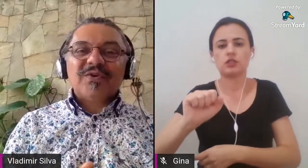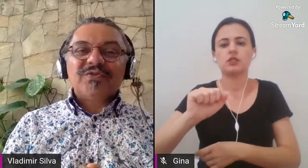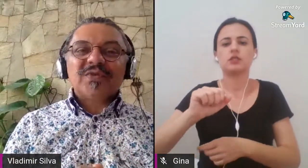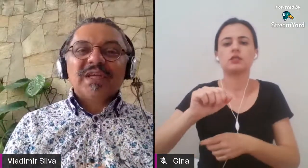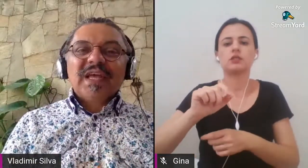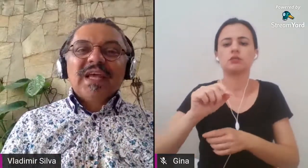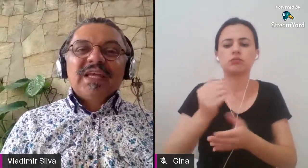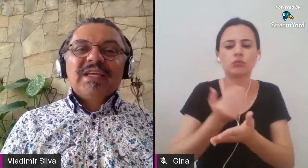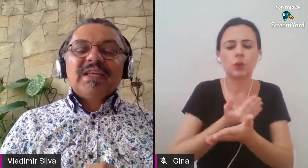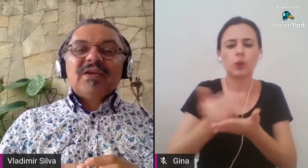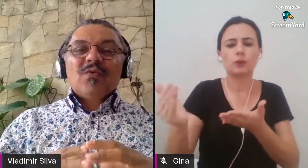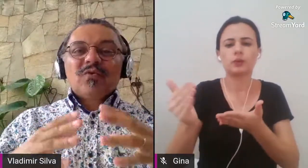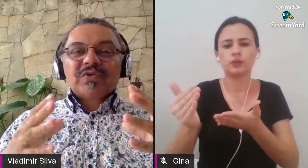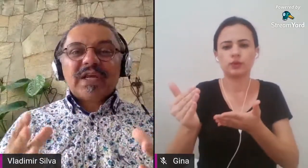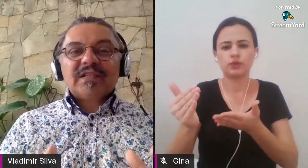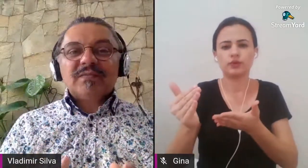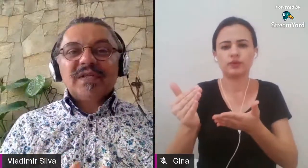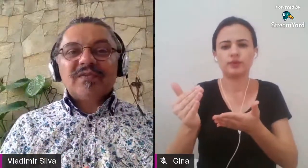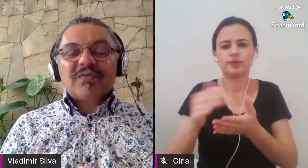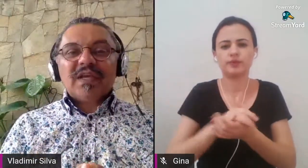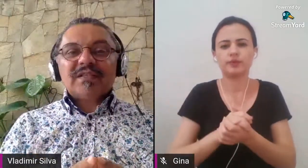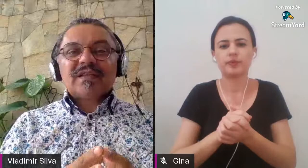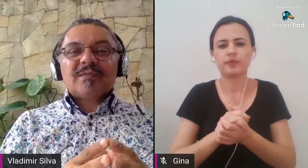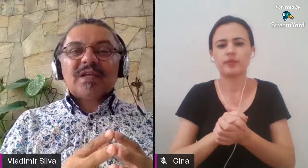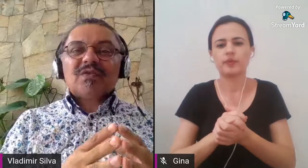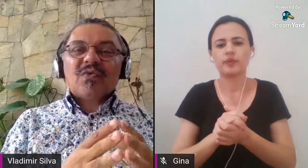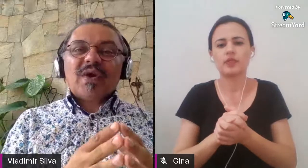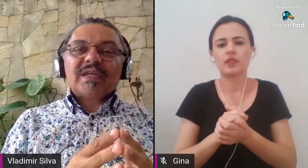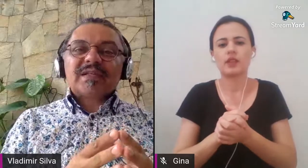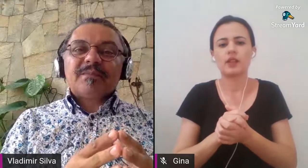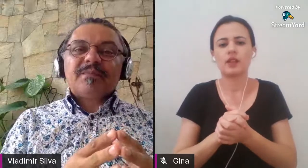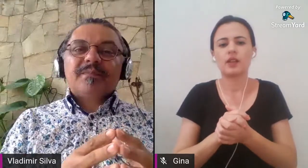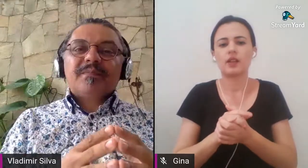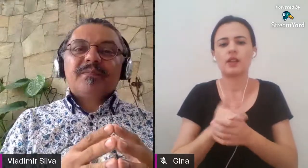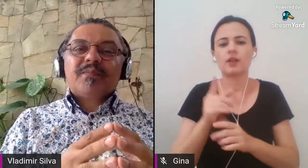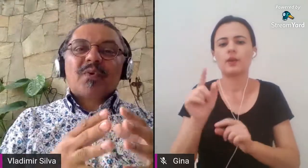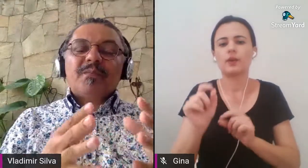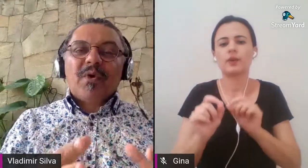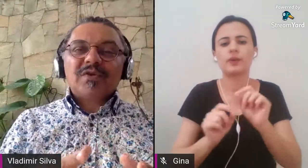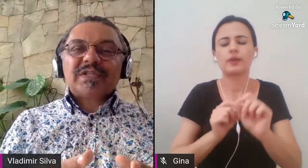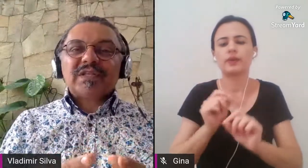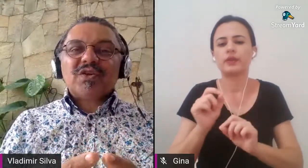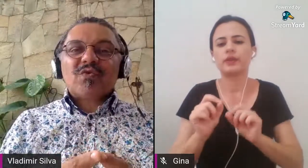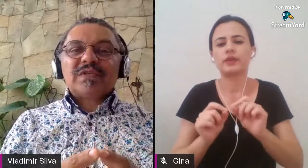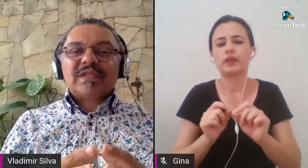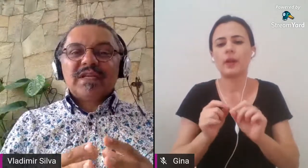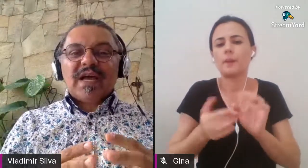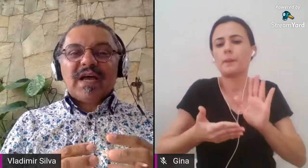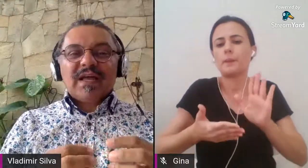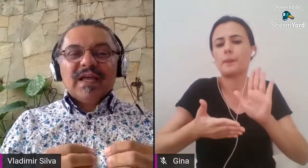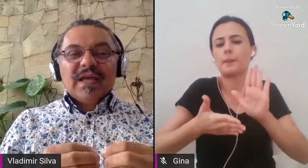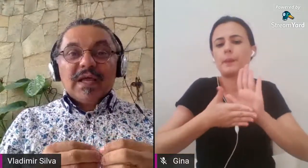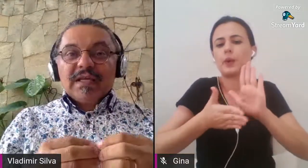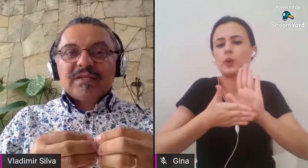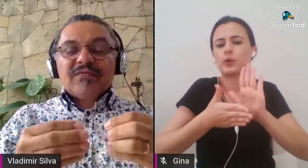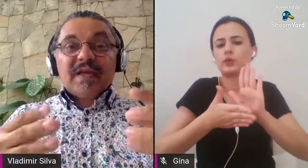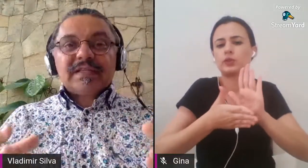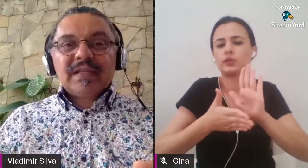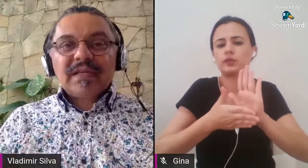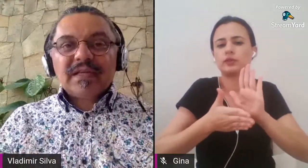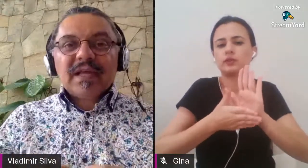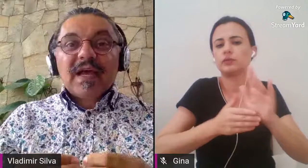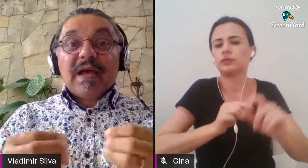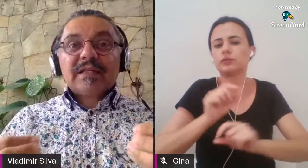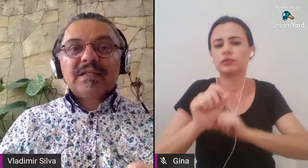menos 98, e o curso de arte e mídia vem exatamente com essa proposta de conciliar